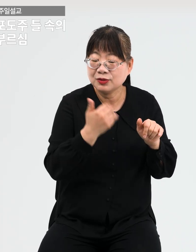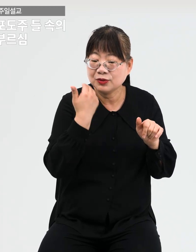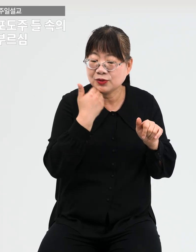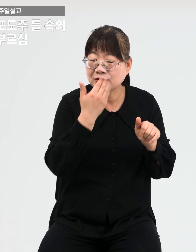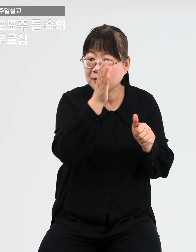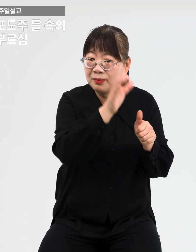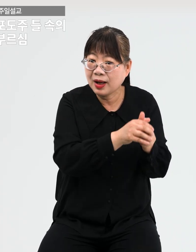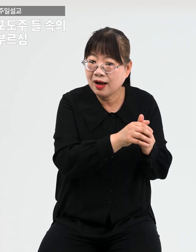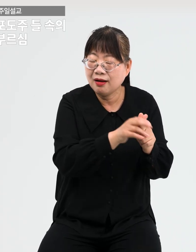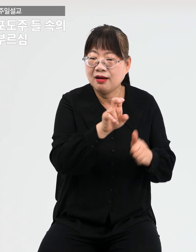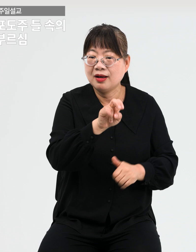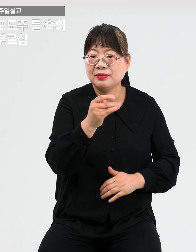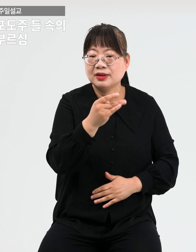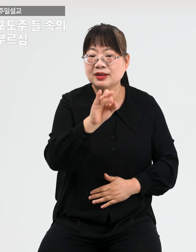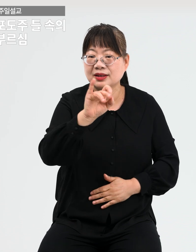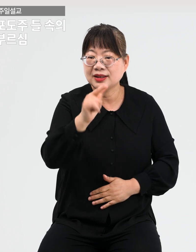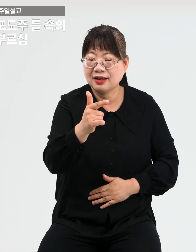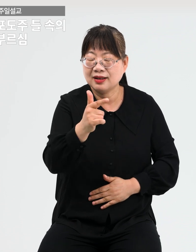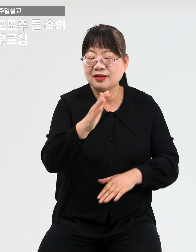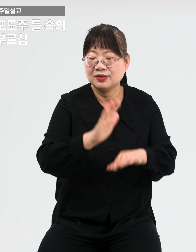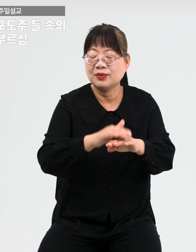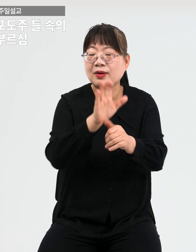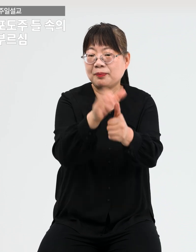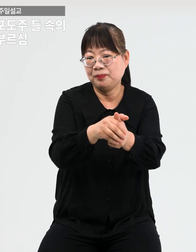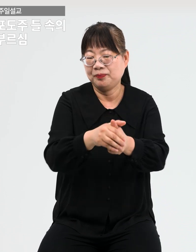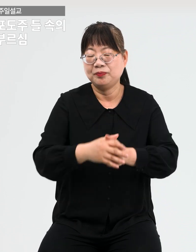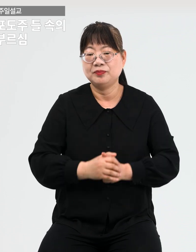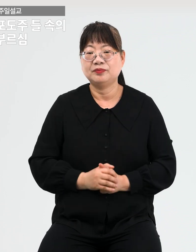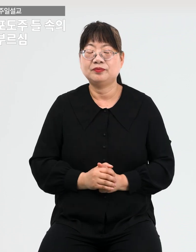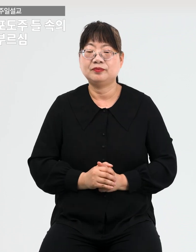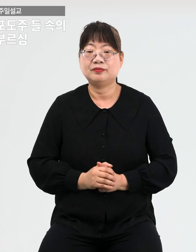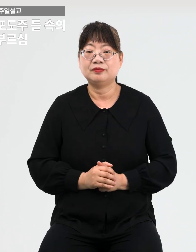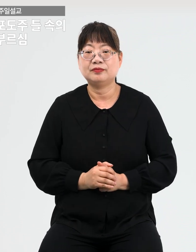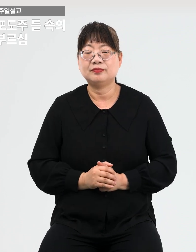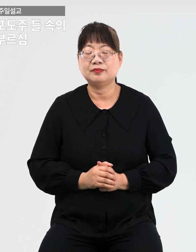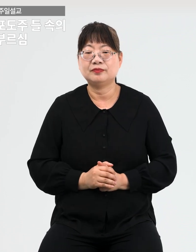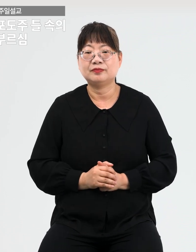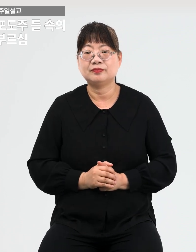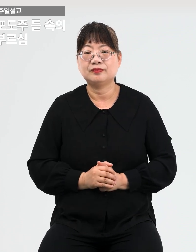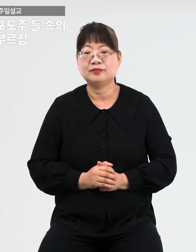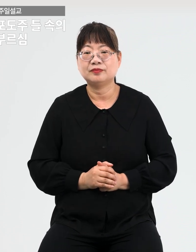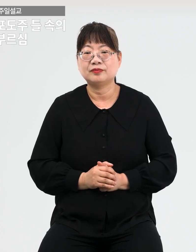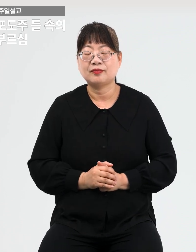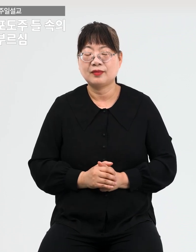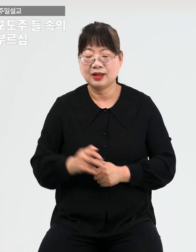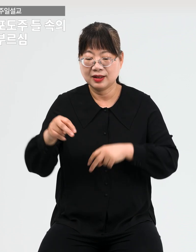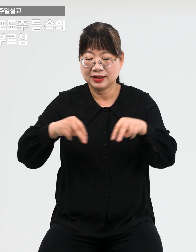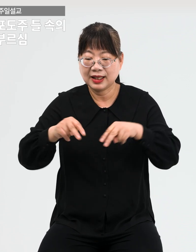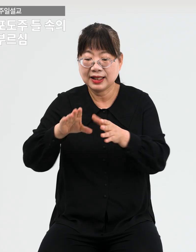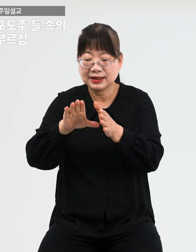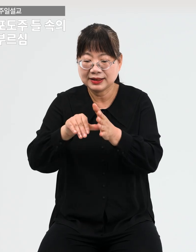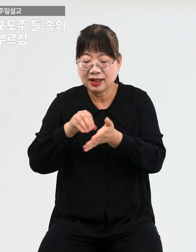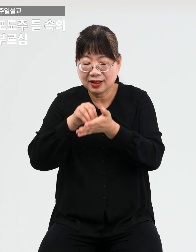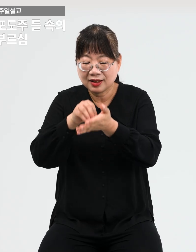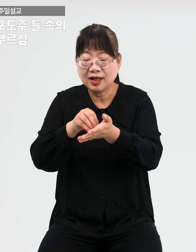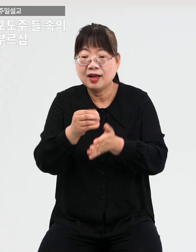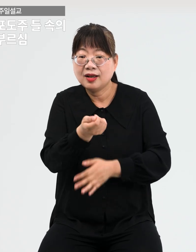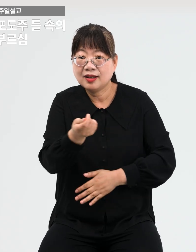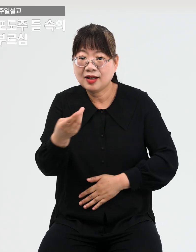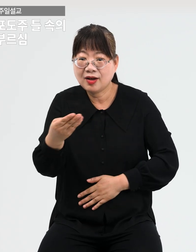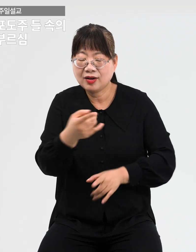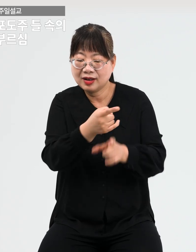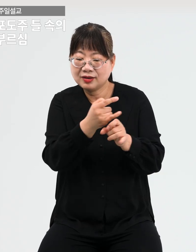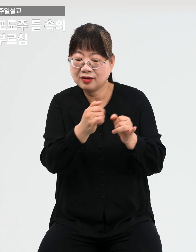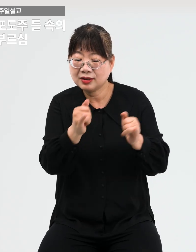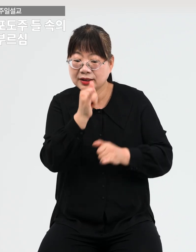넘깁니까? 미디안의 손에 넘깁니다. 어쩌면 사사기에 등장하는 여러